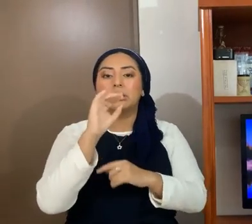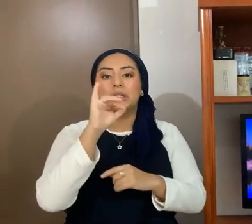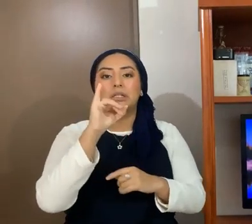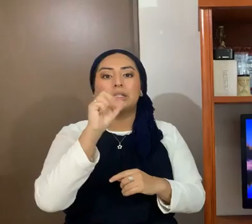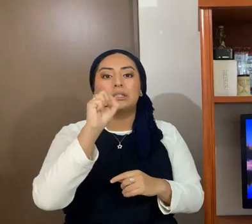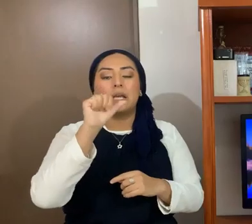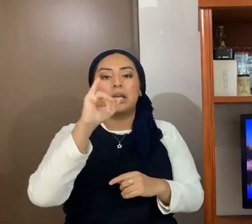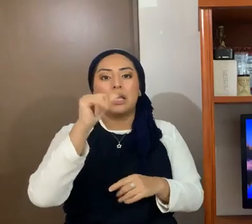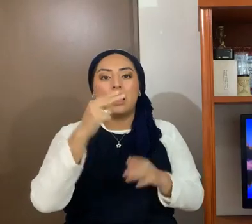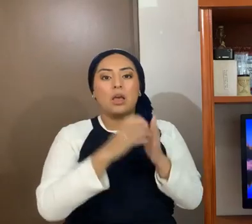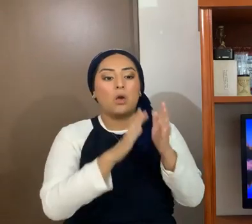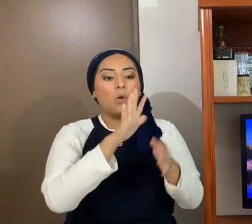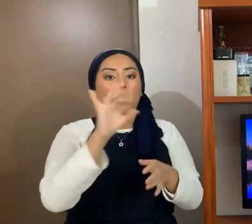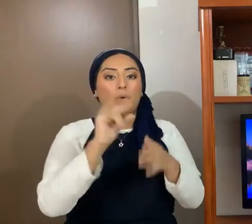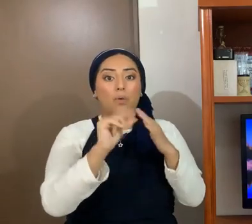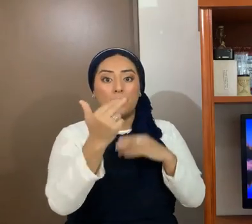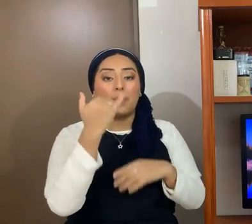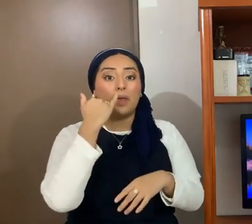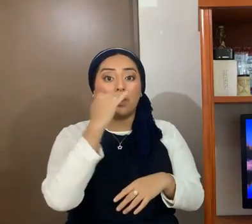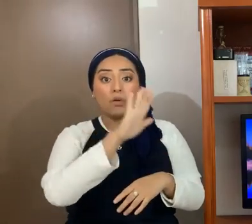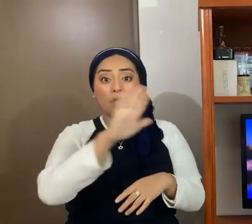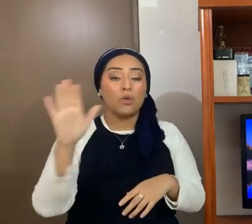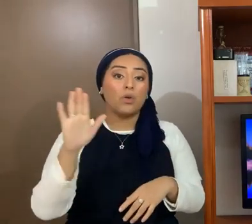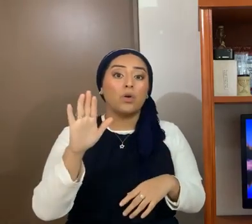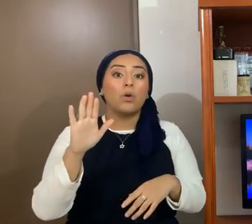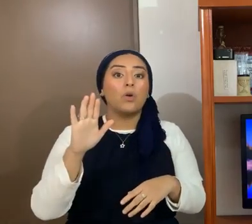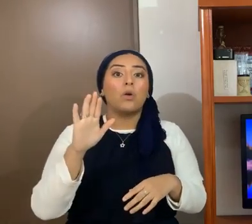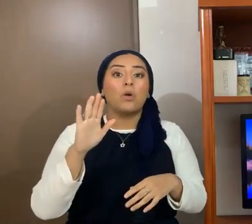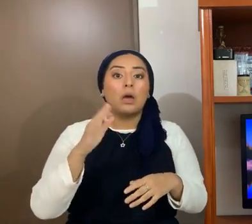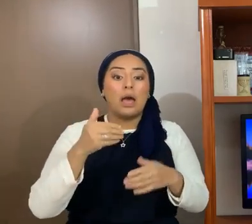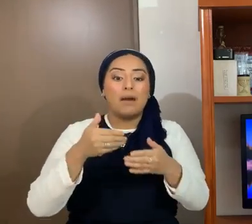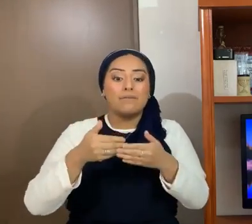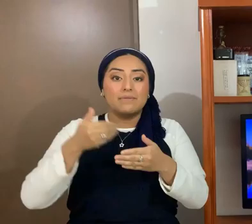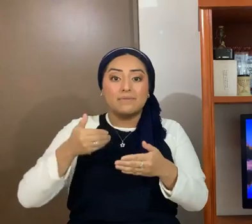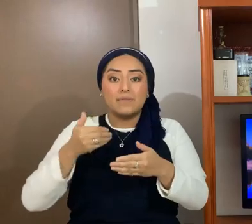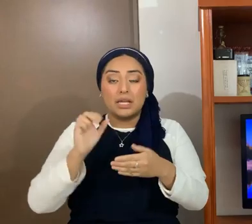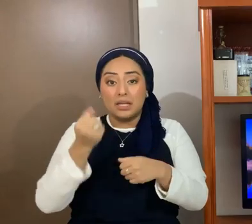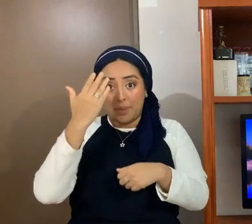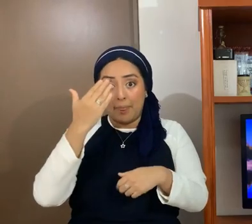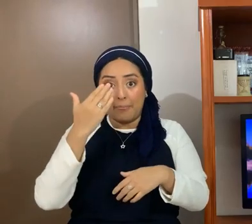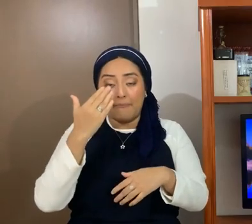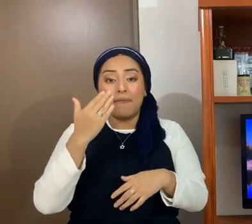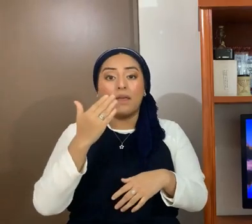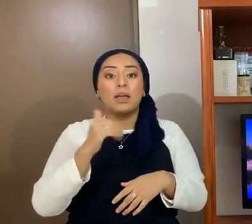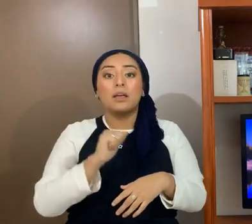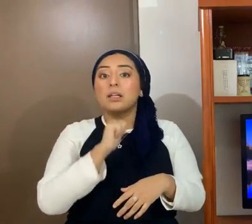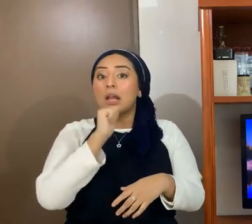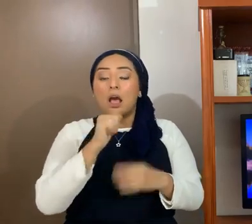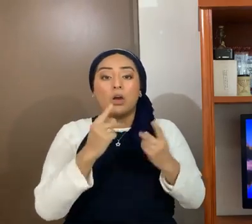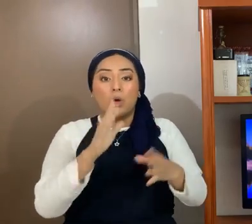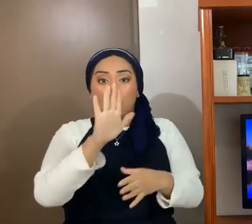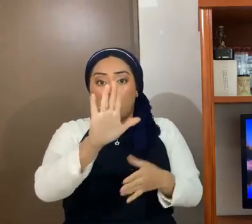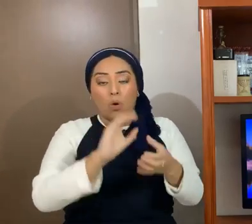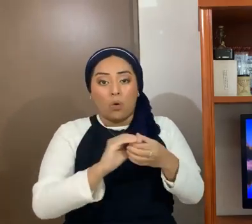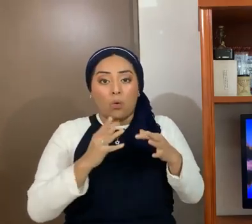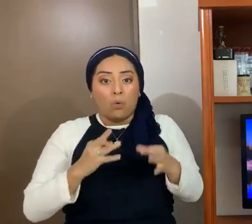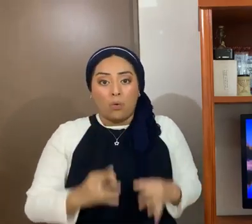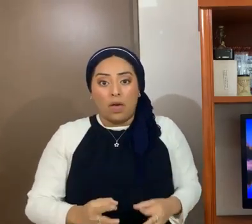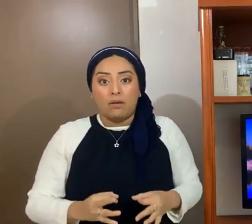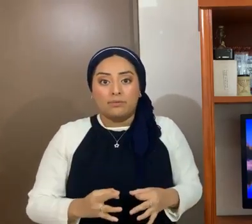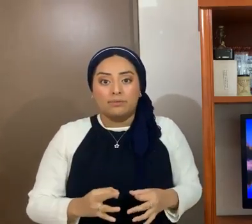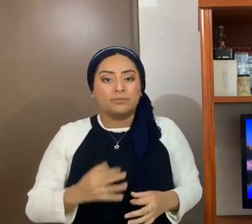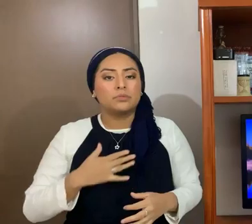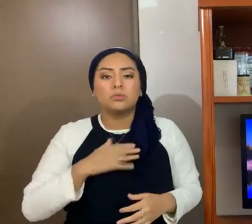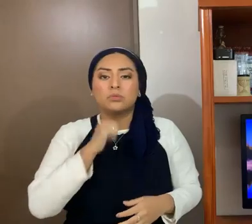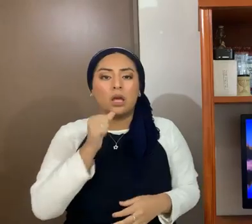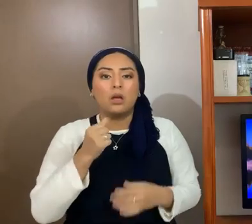Isaías 58, 13. Si retrajeres del día de Shabbat, del Shabbat, tu pie de hacer tu voluntad, es decir, no